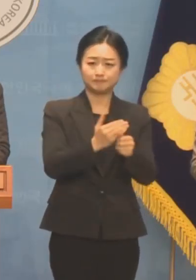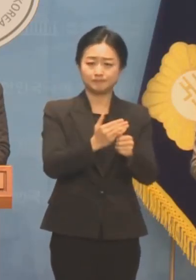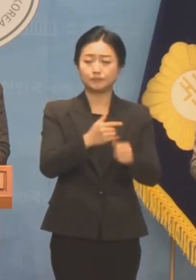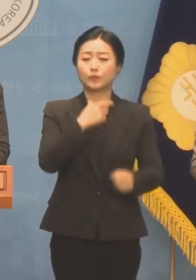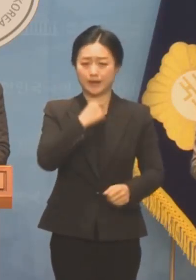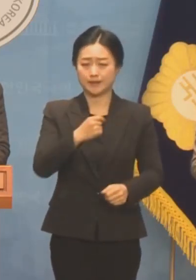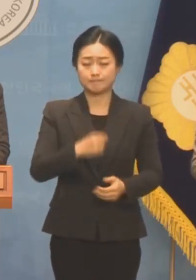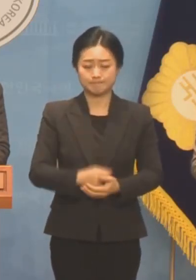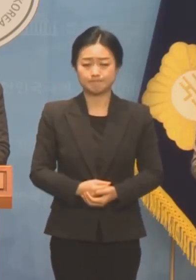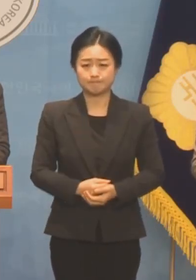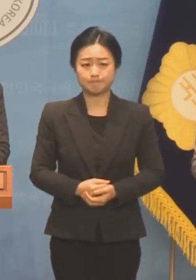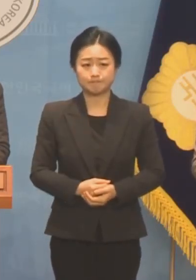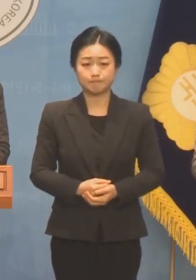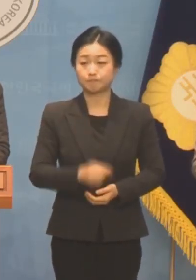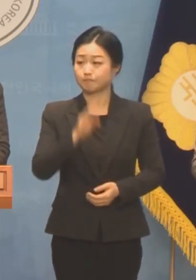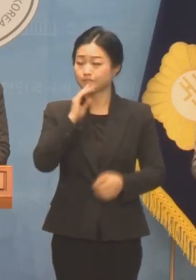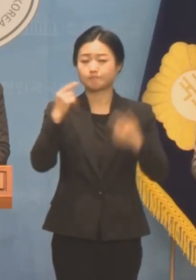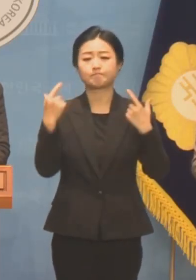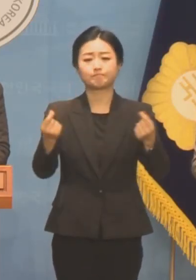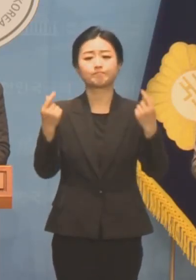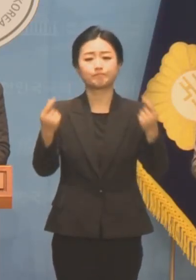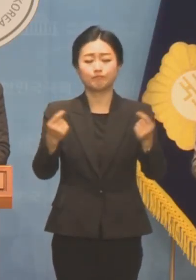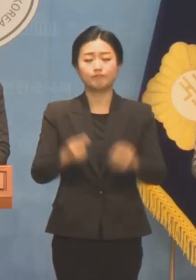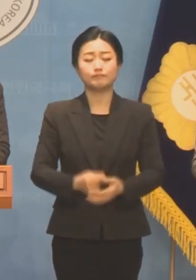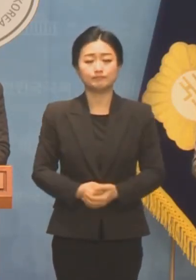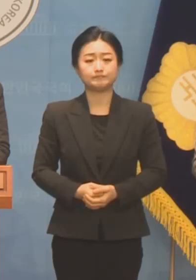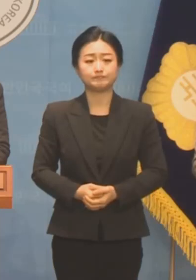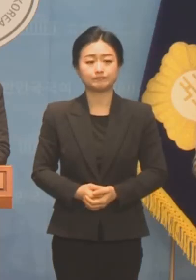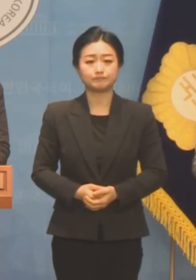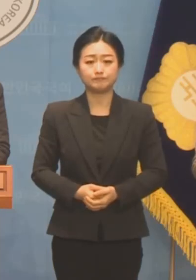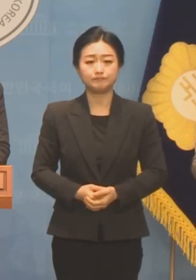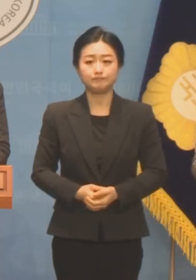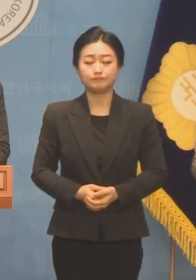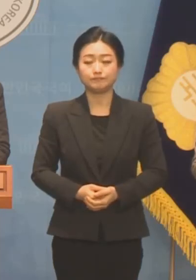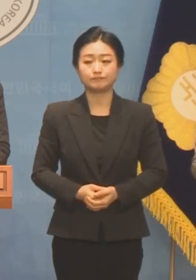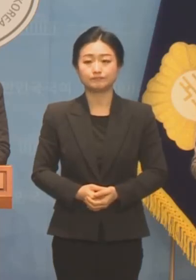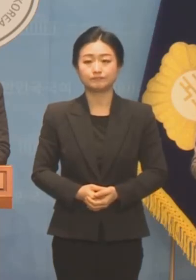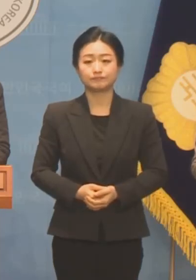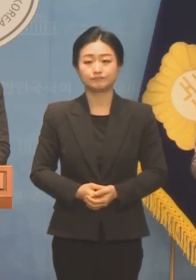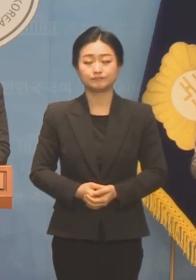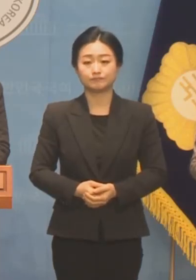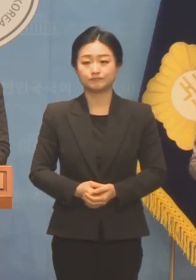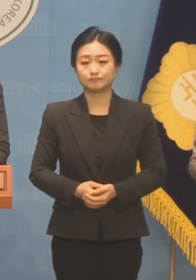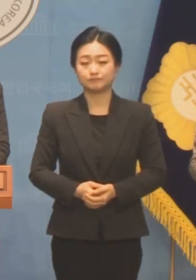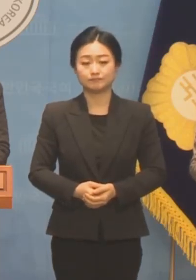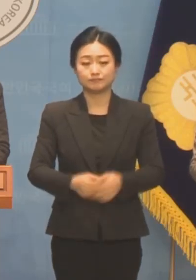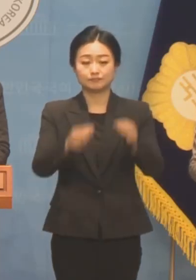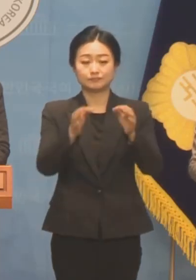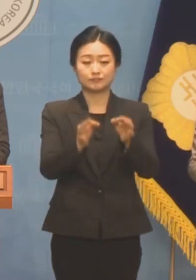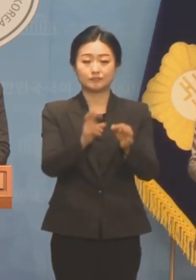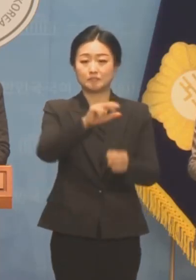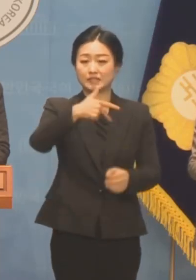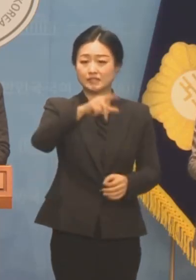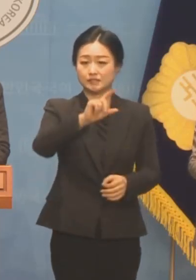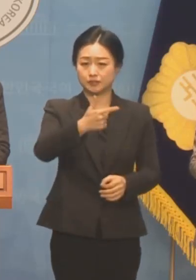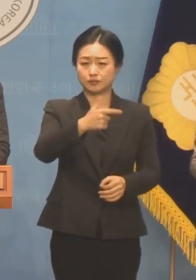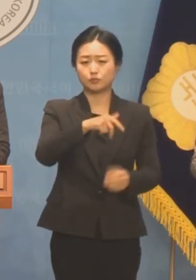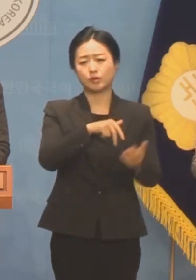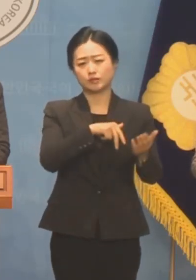하는데 저는 이것이 마땅하고 옳은 일이라고 생각합니다. 관련돼서 더 이상 김민전 의원과